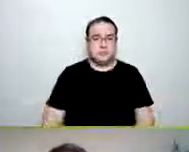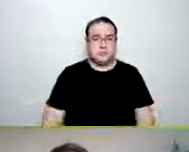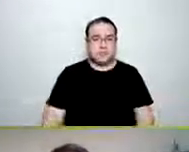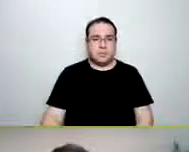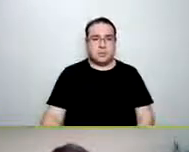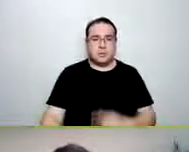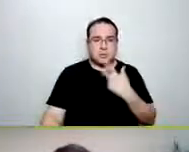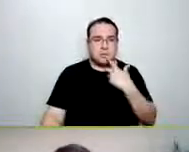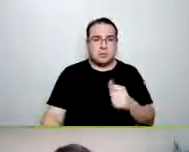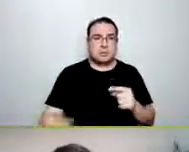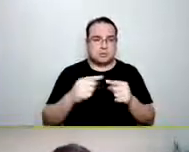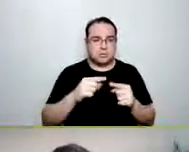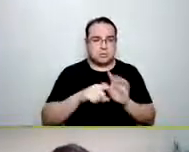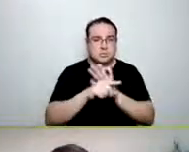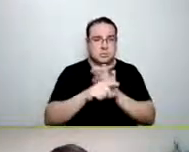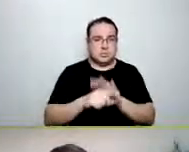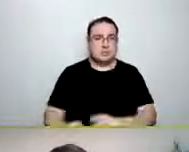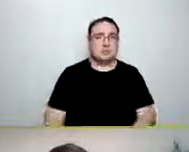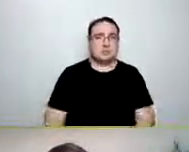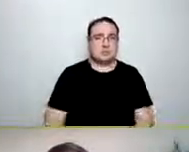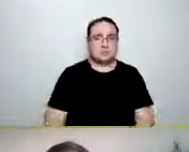os linguistas ou pesquisadores.